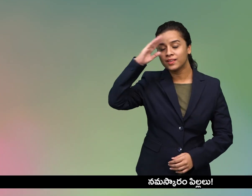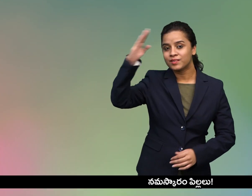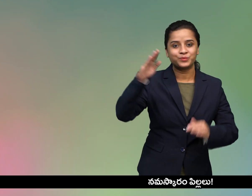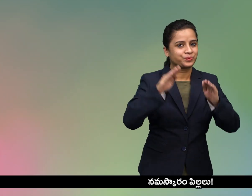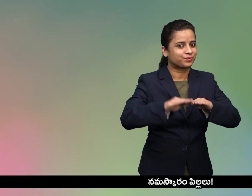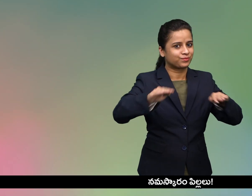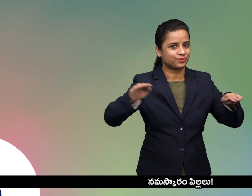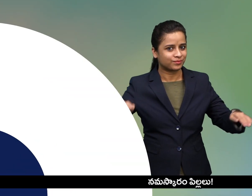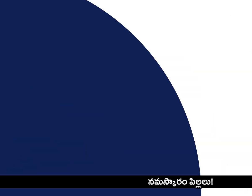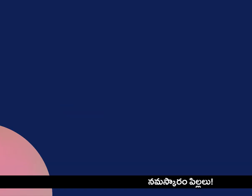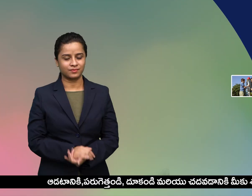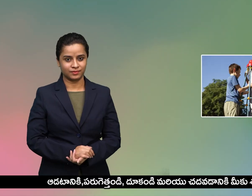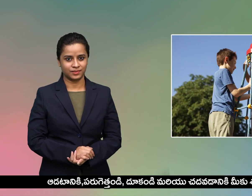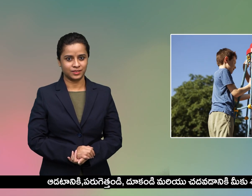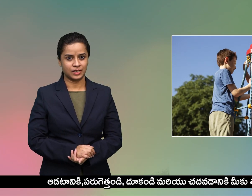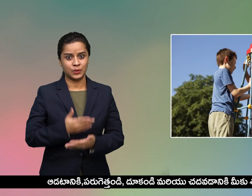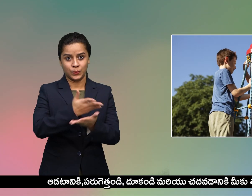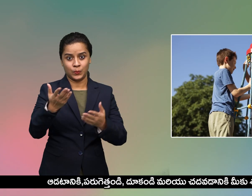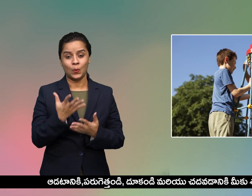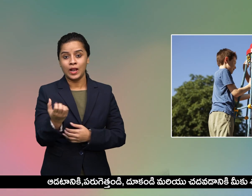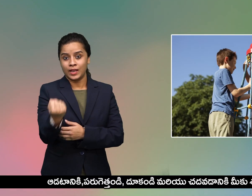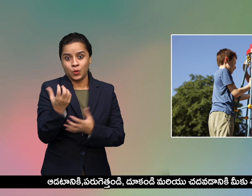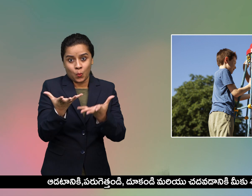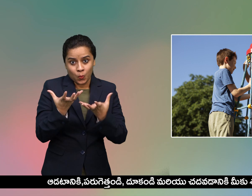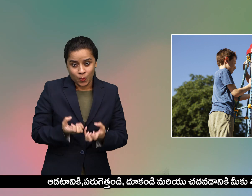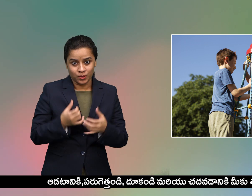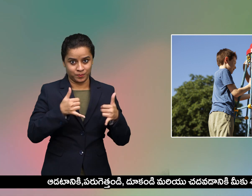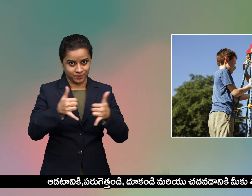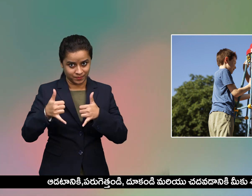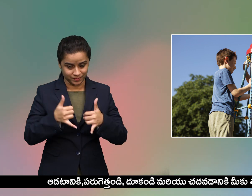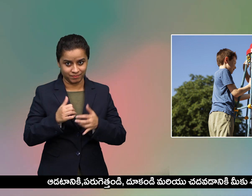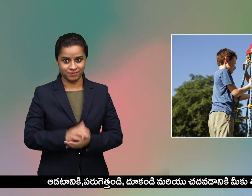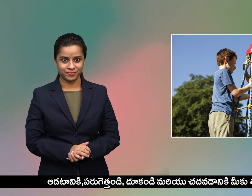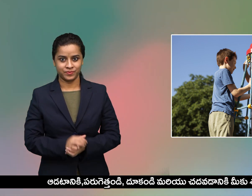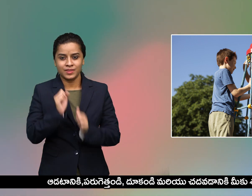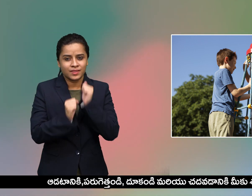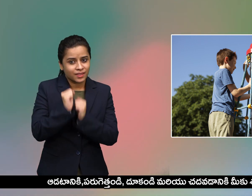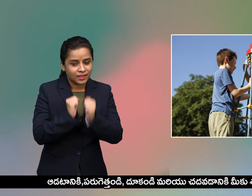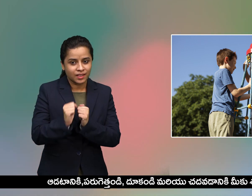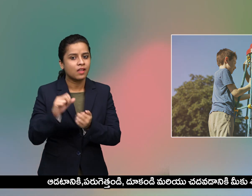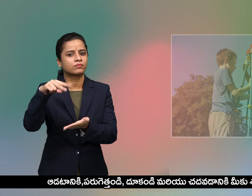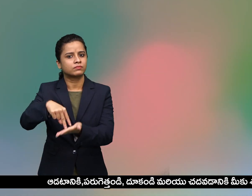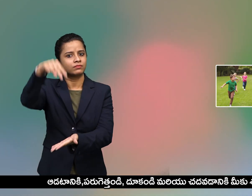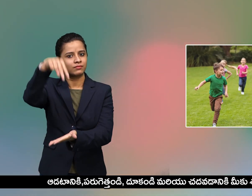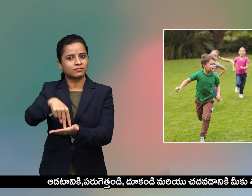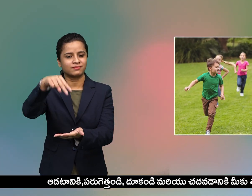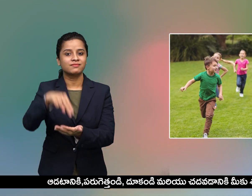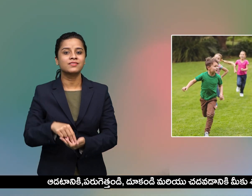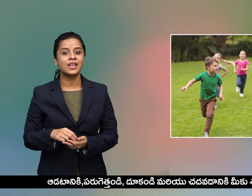నమస్కారం పిల్లలు. ఆడటానికి పరుగెత్తండి, దూకండి మరియు చదవడానికి మీకు శక్తి